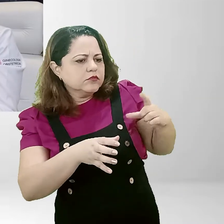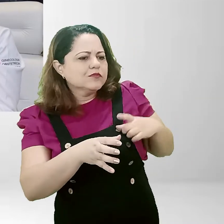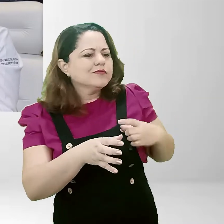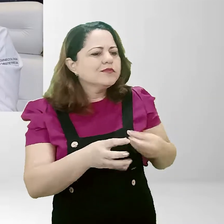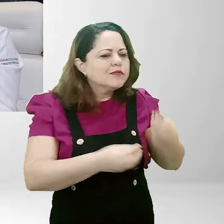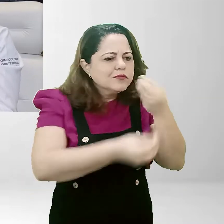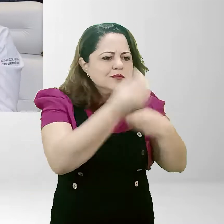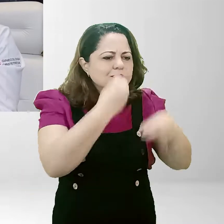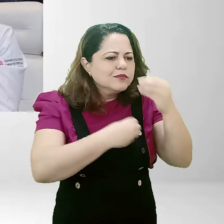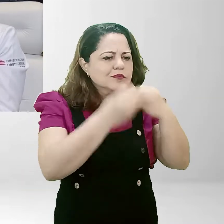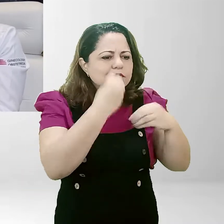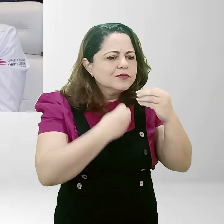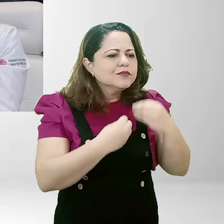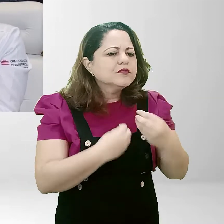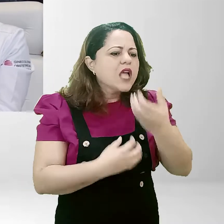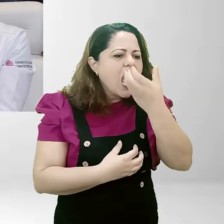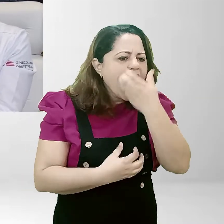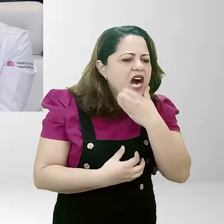frutas e legumes.